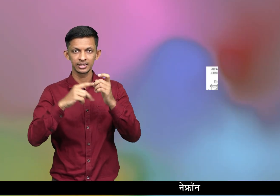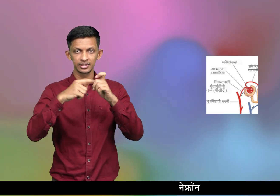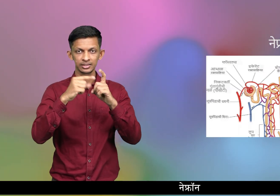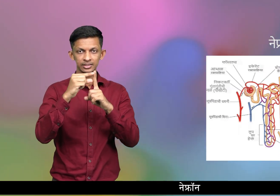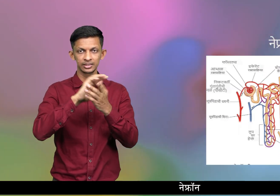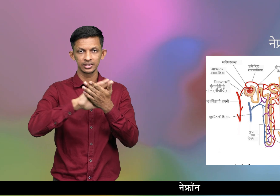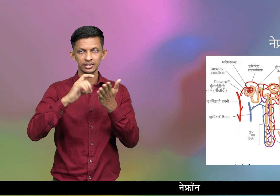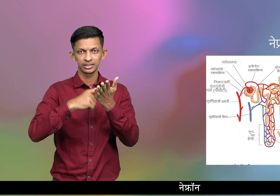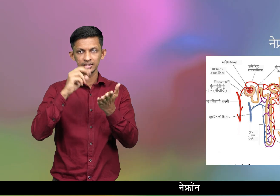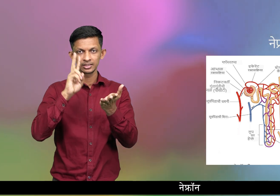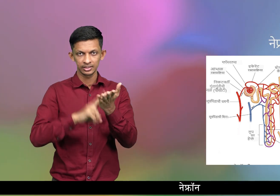नेफ्रॉन,